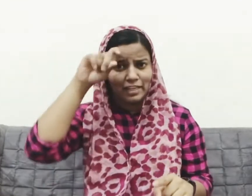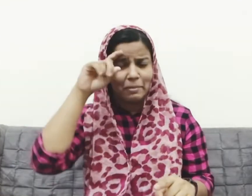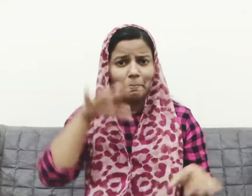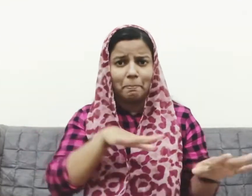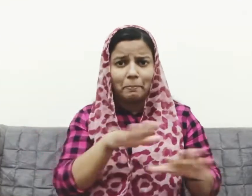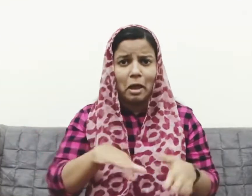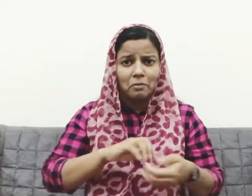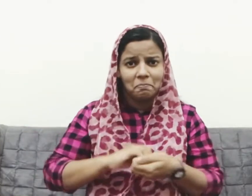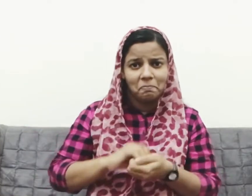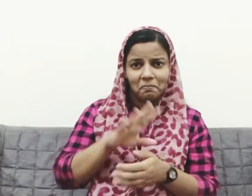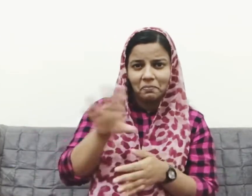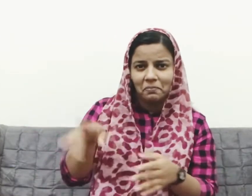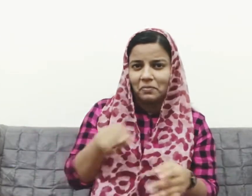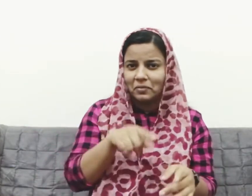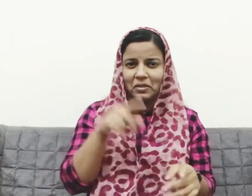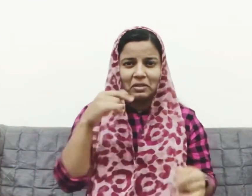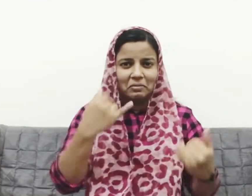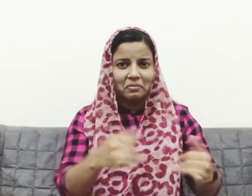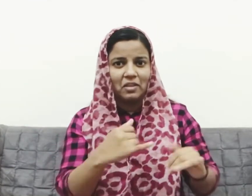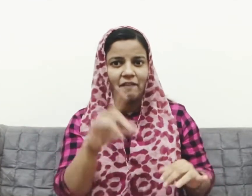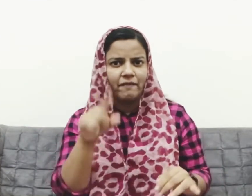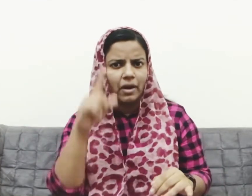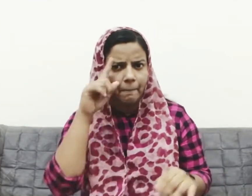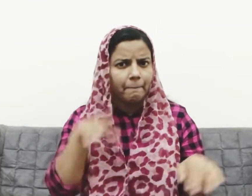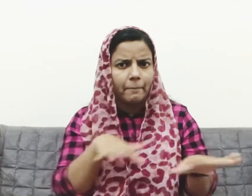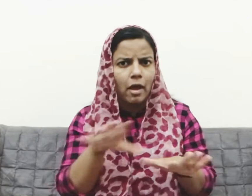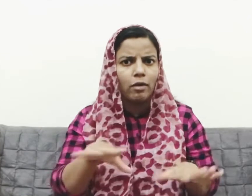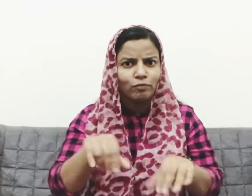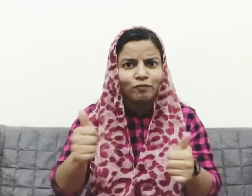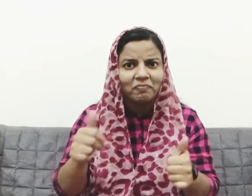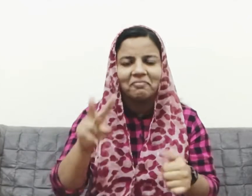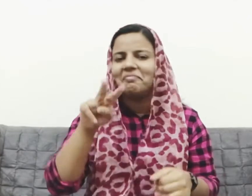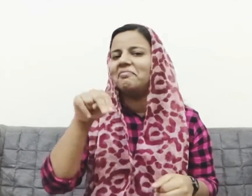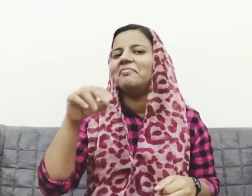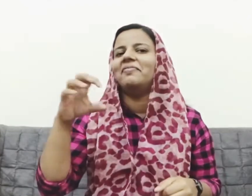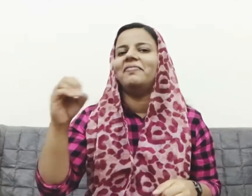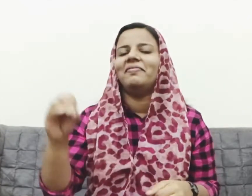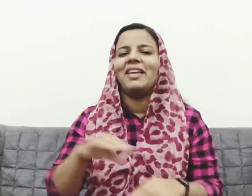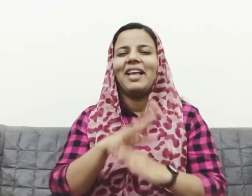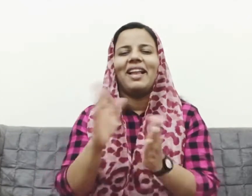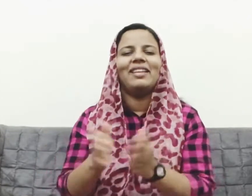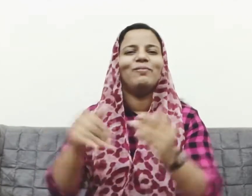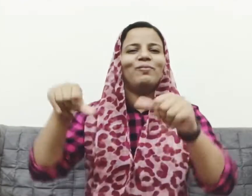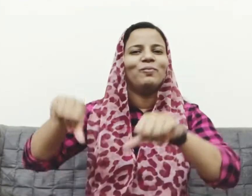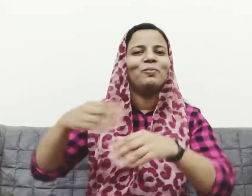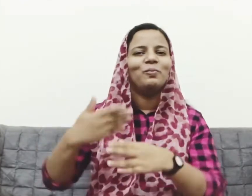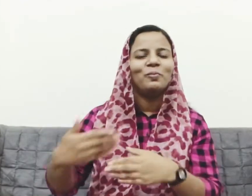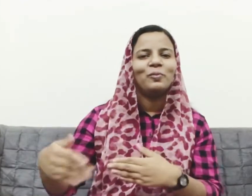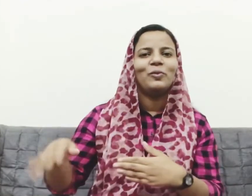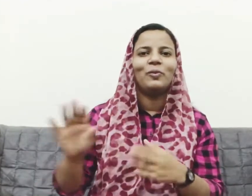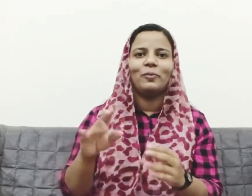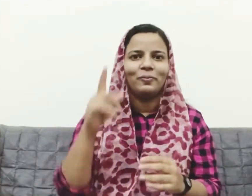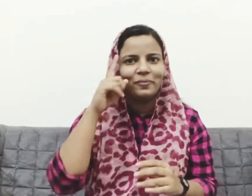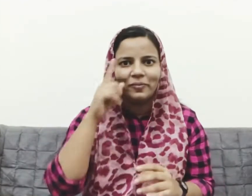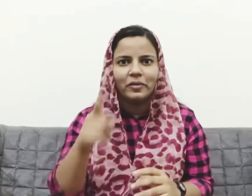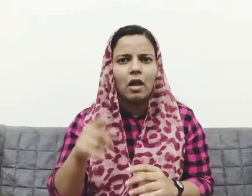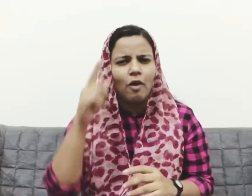ഒരു കൂട്ടുകെട്ടുകളും വിജയിക്കത്തില്ല. എന്തൊക്കെ പ്ലാനുകളുണ്ടെങ്കിലും കൂട്ടുകെട്ടുകളുണ്ടെങ്കിലും അതൊക്കെ തകർന്നു പോവുക തന്നെ ചെയ്യും. അവർ